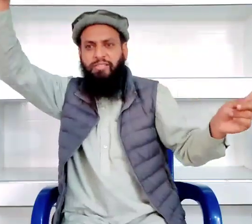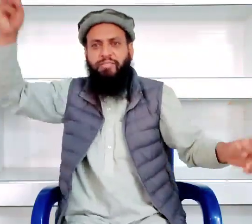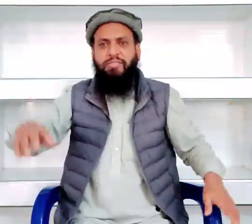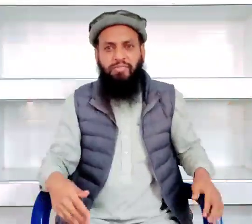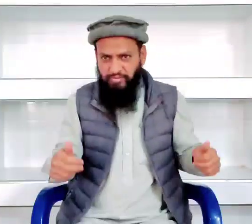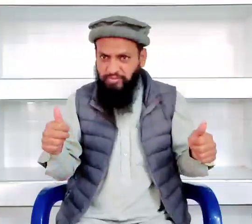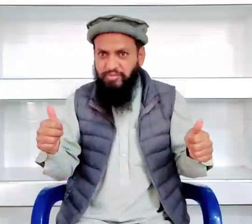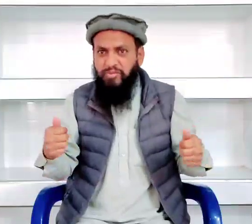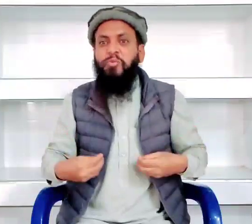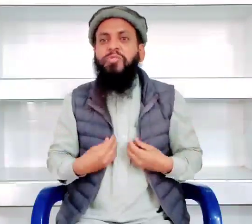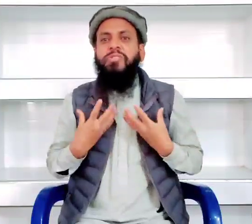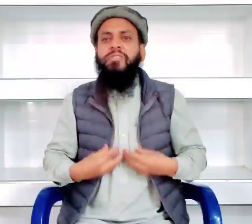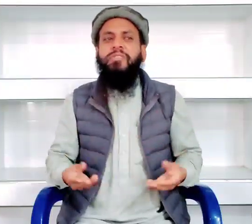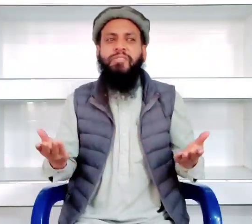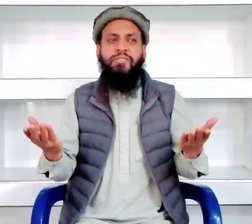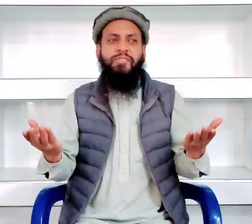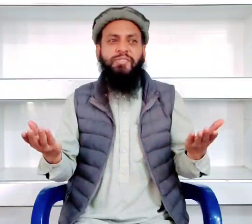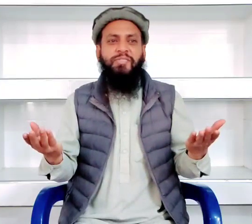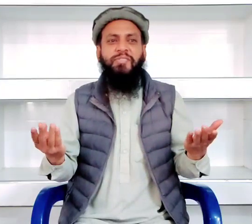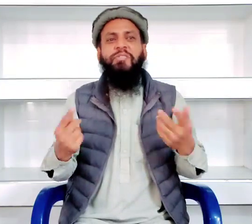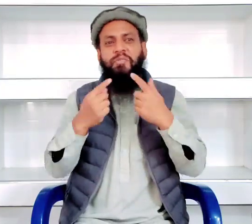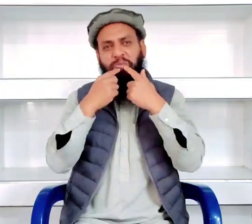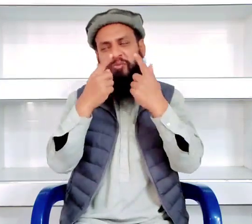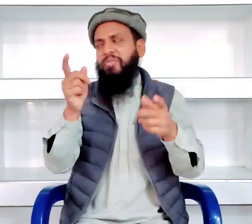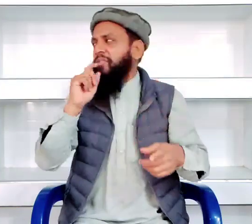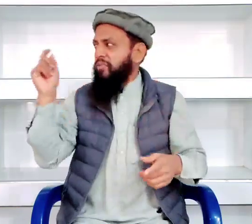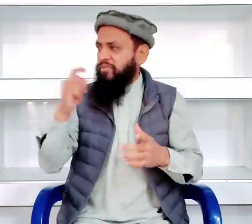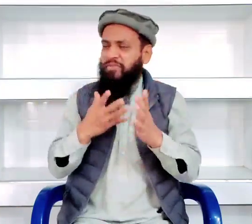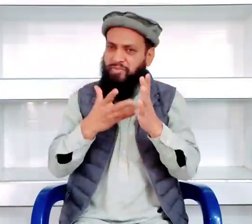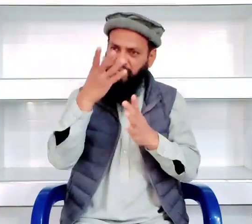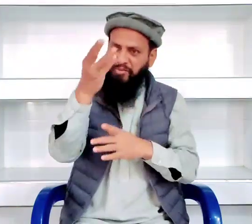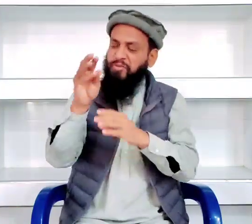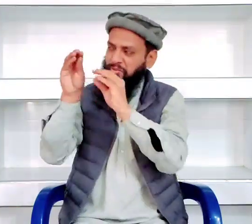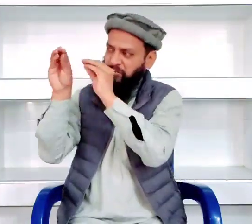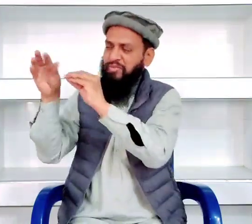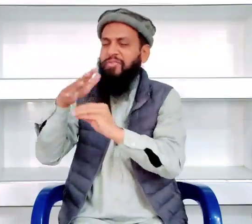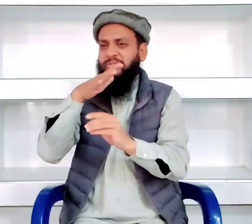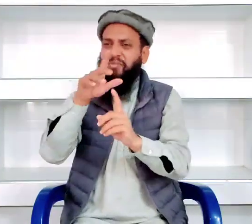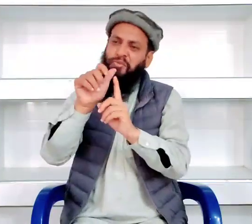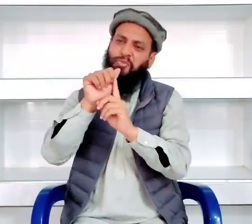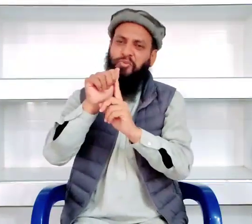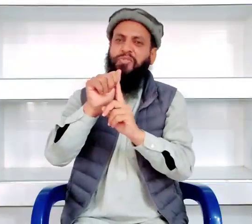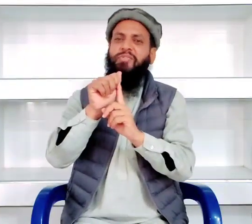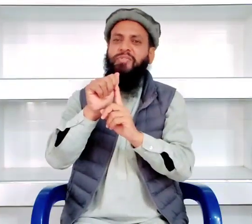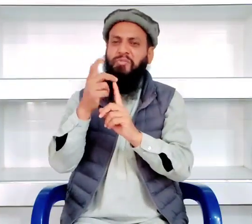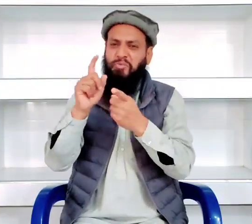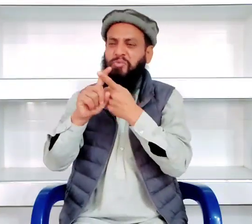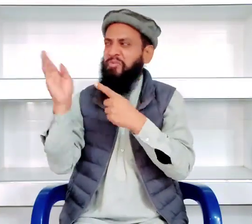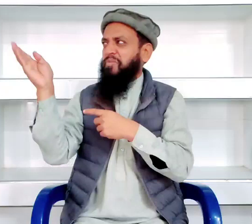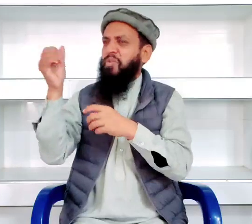ਨਈ ਮਸਜਿਦ ਦਾ ਆਗਾਜ਼ ਹੈ ਇਸ ਵਾਸਤੇ ਇਹਦੇ ਵਾਸਤੇ ਭਰਪੂਰ ਕੰਮ ਕਰਿਆ ਜਾਏ ਔਰ ਤੁਹਾਨੂੰ ਪਤਾ ਕਿ ਸਾਡੇ ਜਿੰਨੀਆਂ ਵੀ ਮੁਲਕ ਦੇ ਅੰਦਰ ਮਸਜਿਦਾਂ ਬਣੀਆਂ